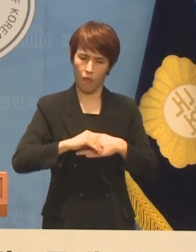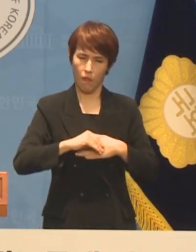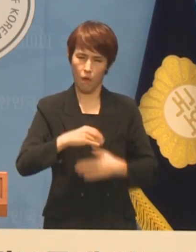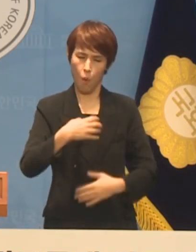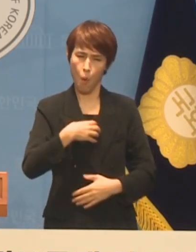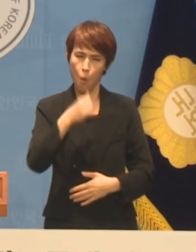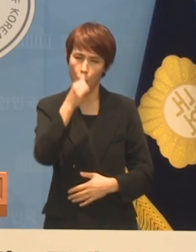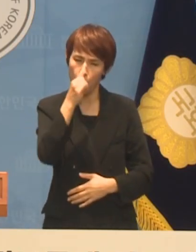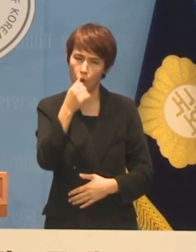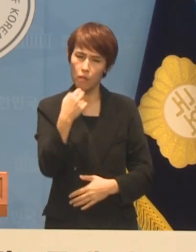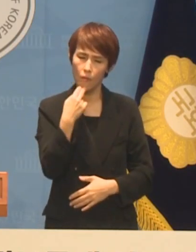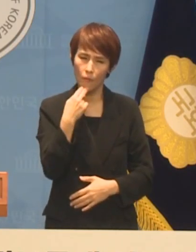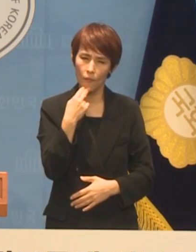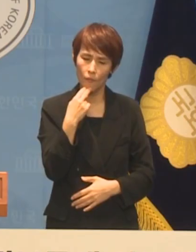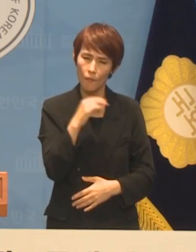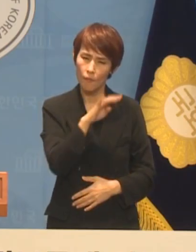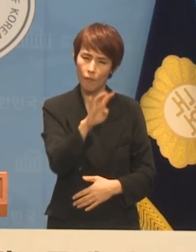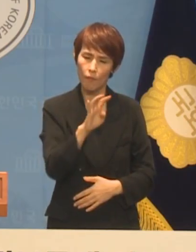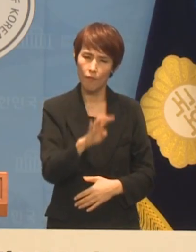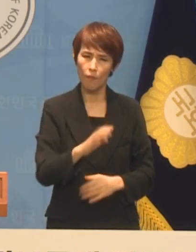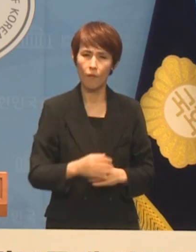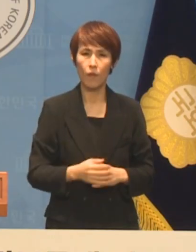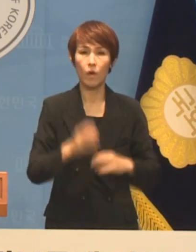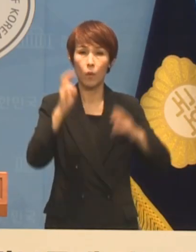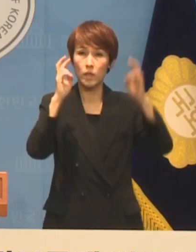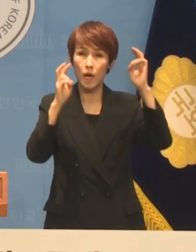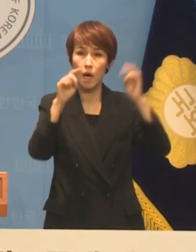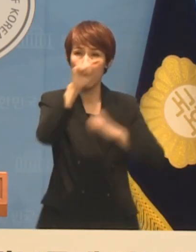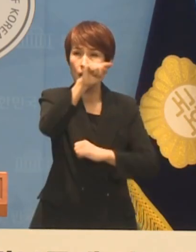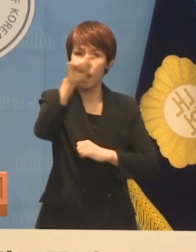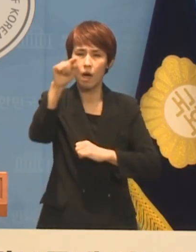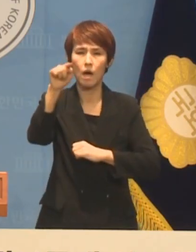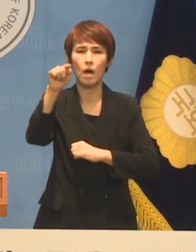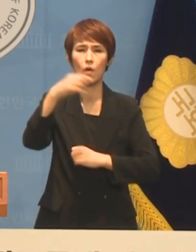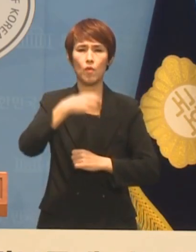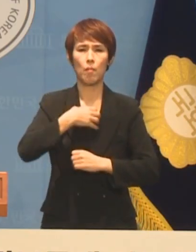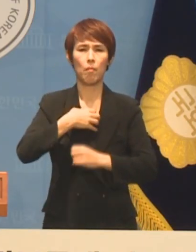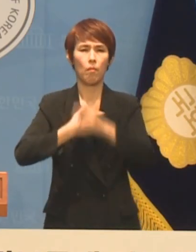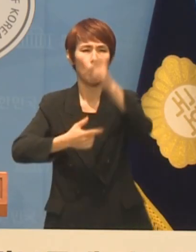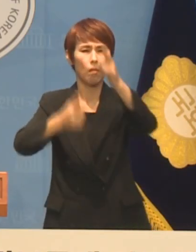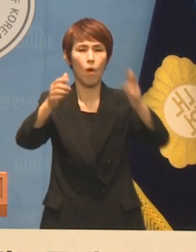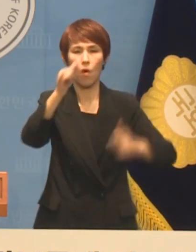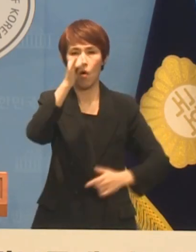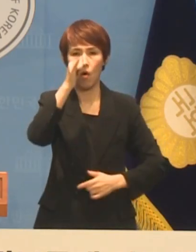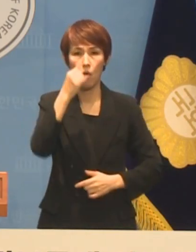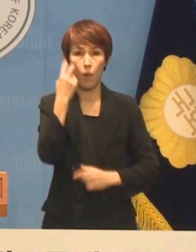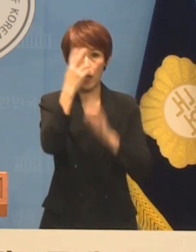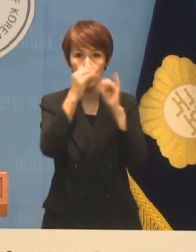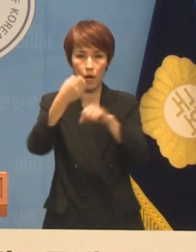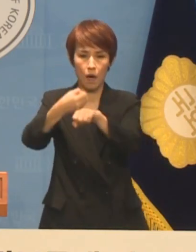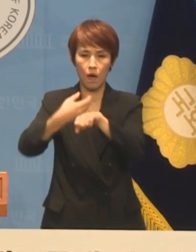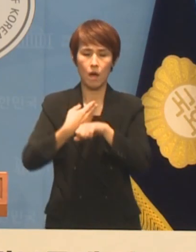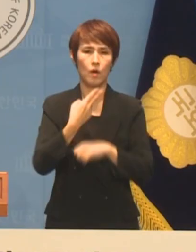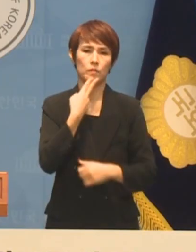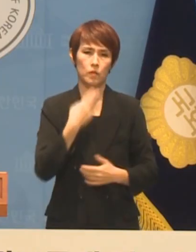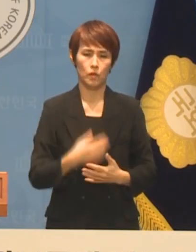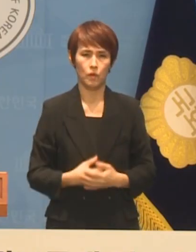이 밖에도 회사마다 다른 현장의 위험을 관리자들은 아무도 알려주지